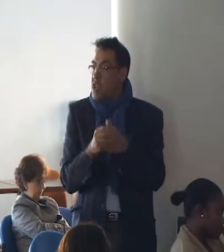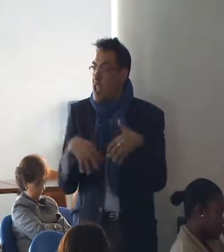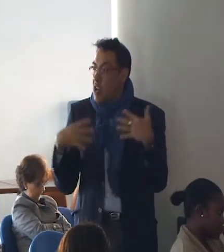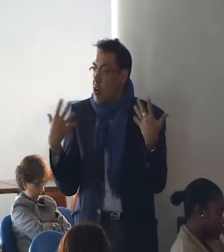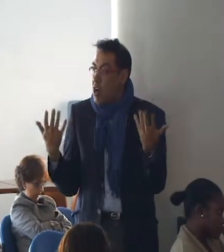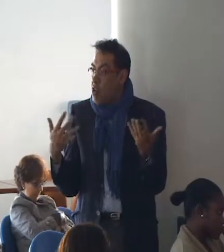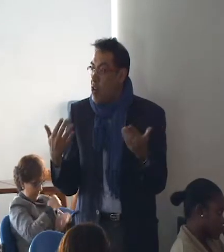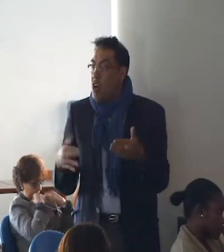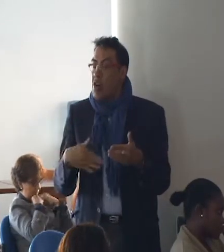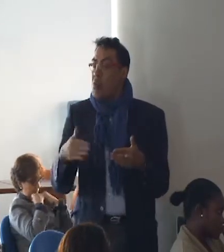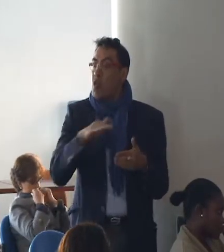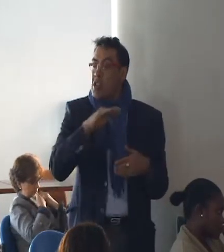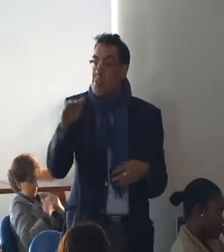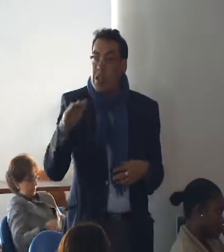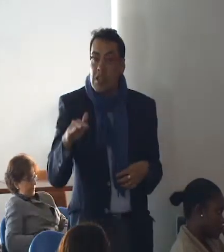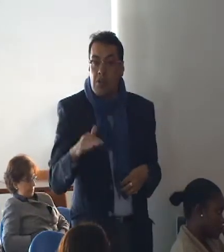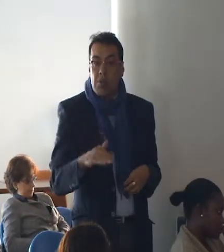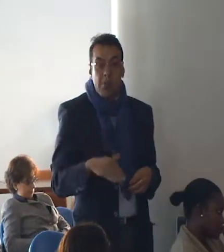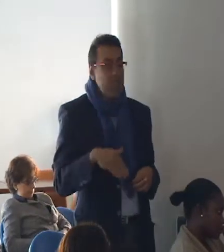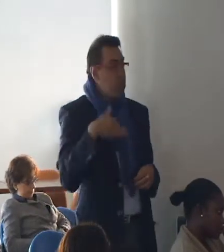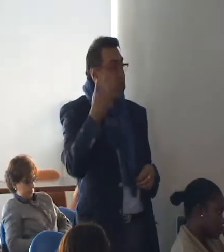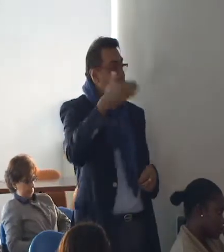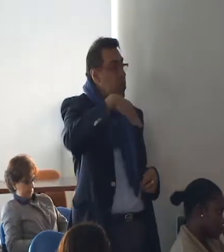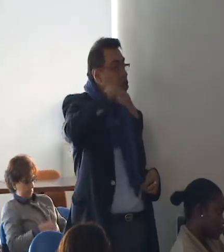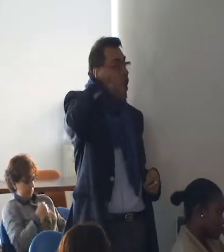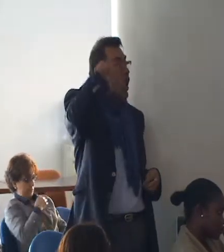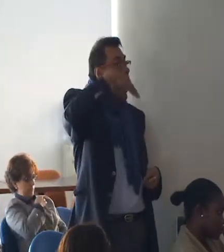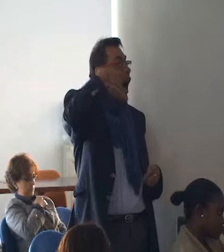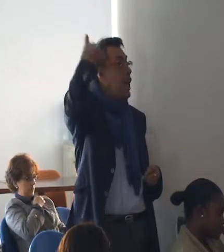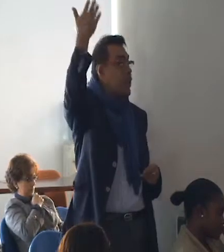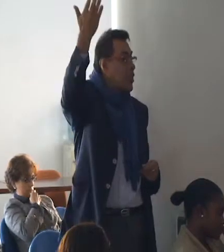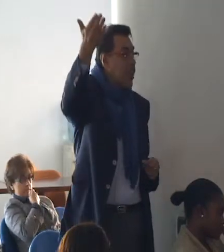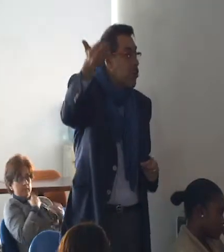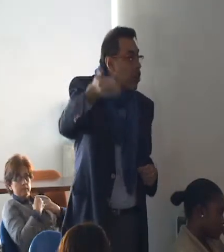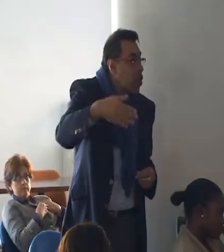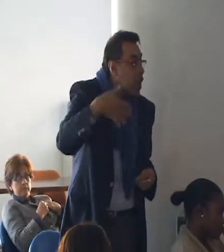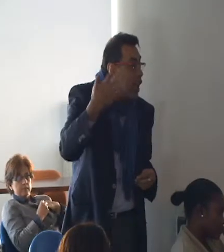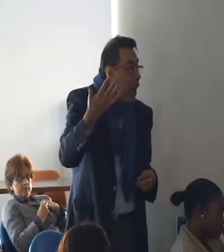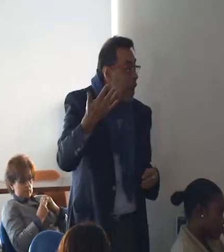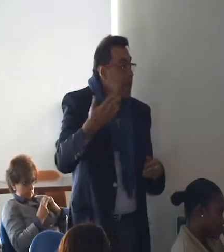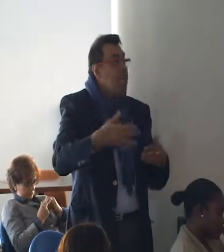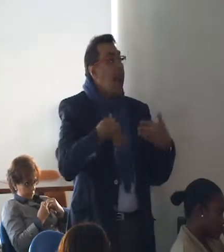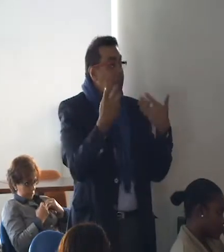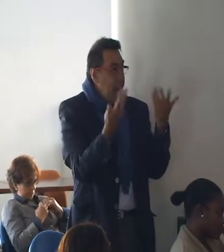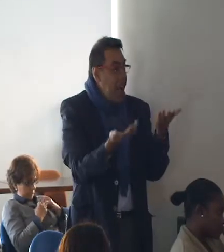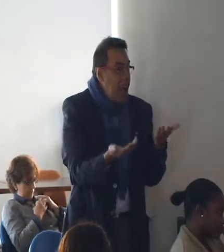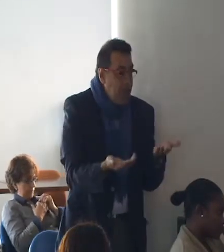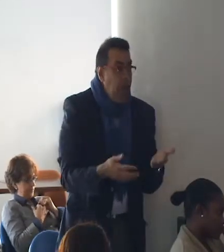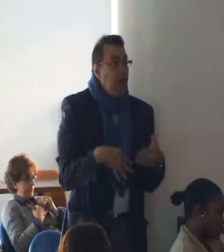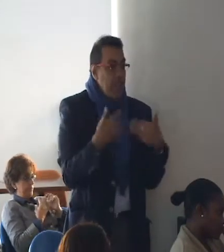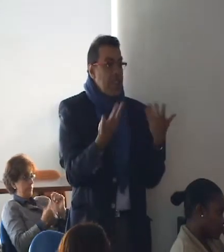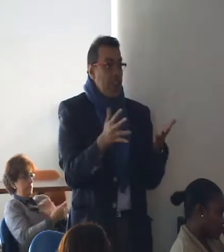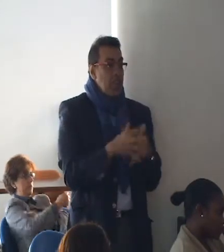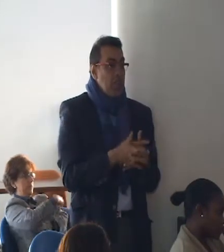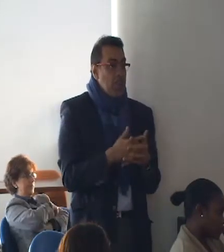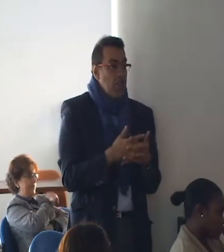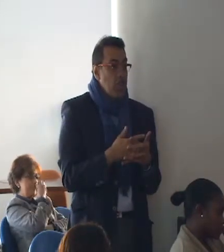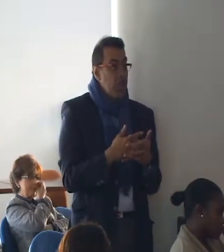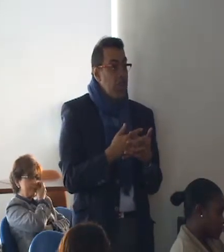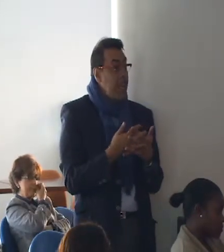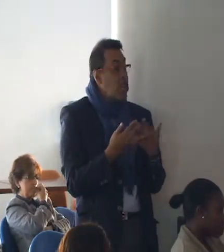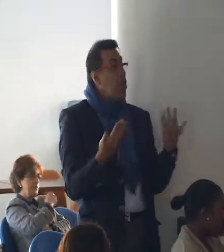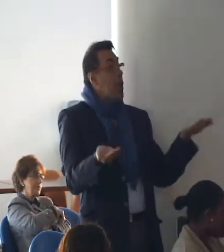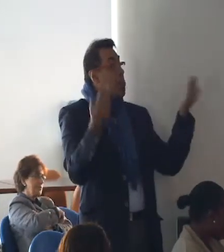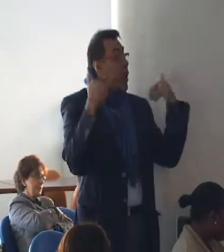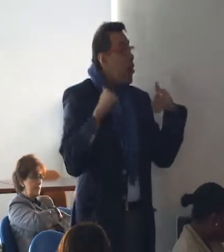muchos lugares del mundo se están trabajando con múltiples dispositivos de alta tecnología para favorecer